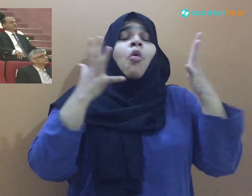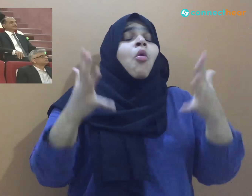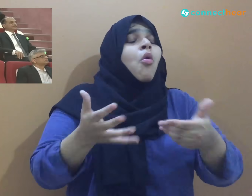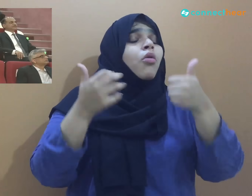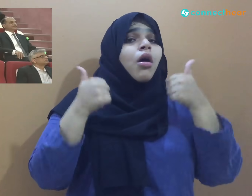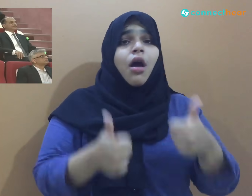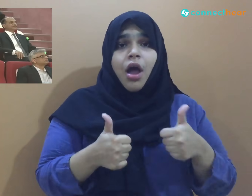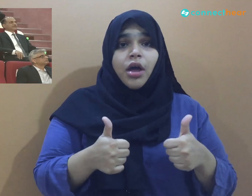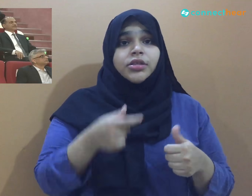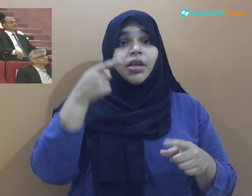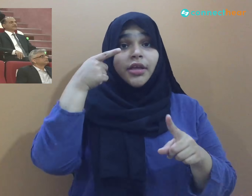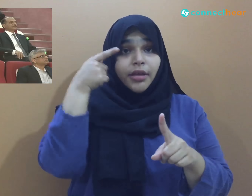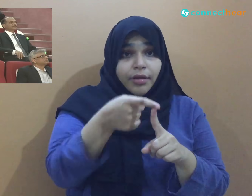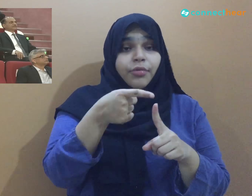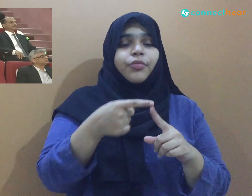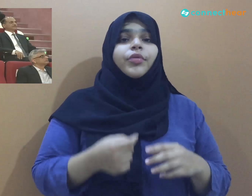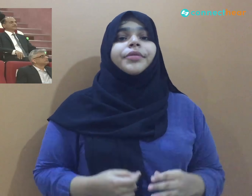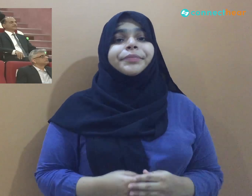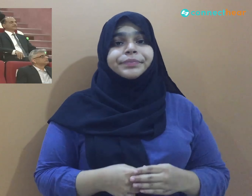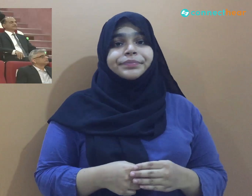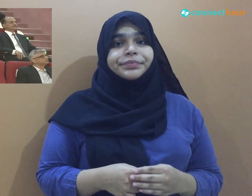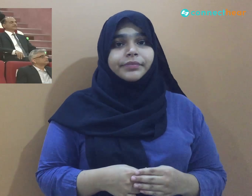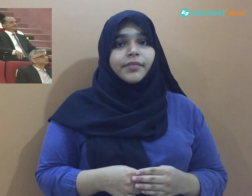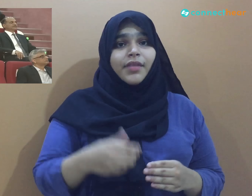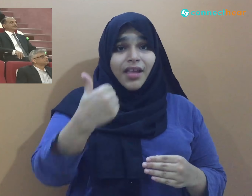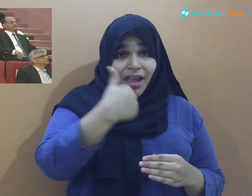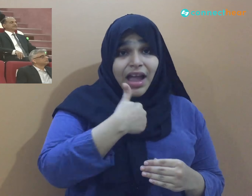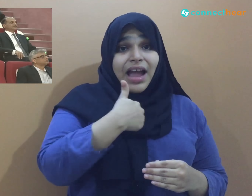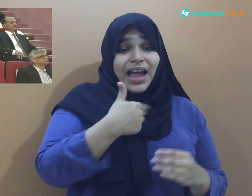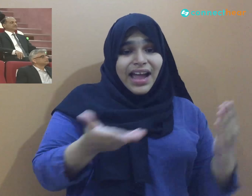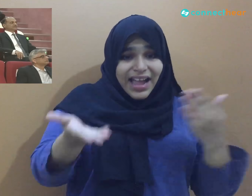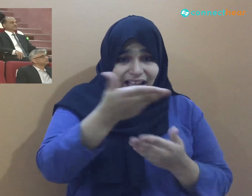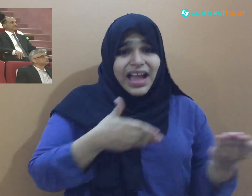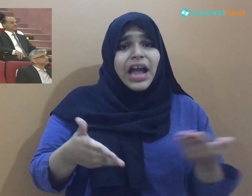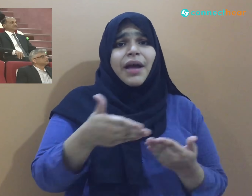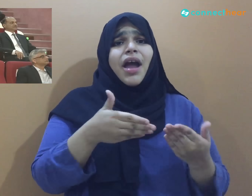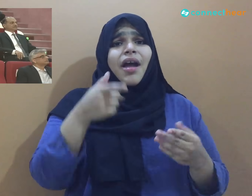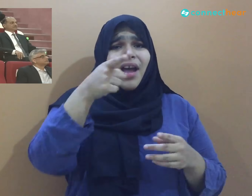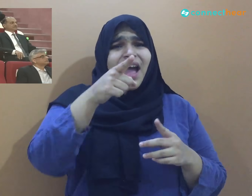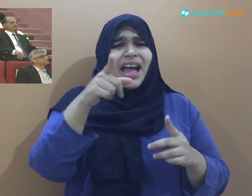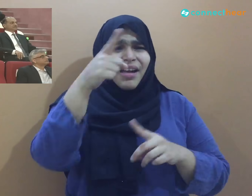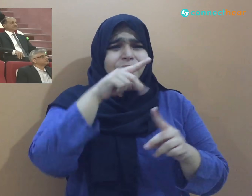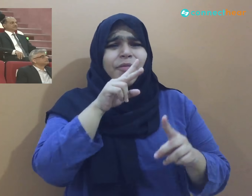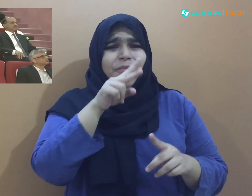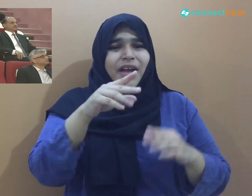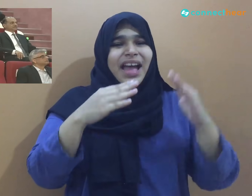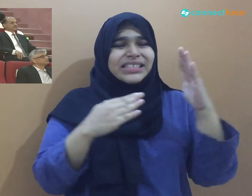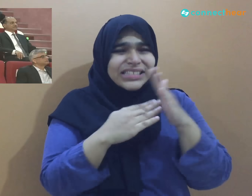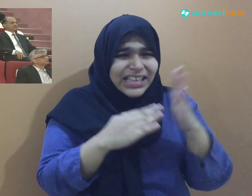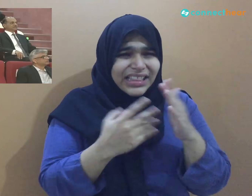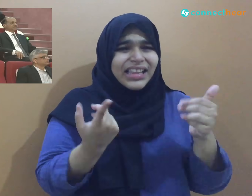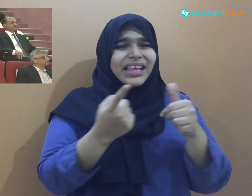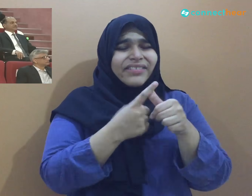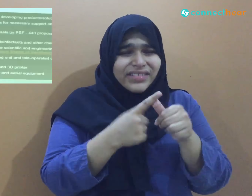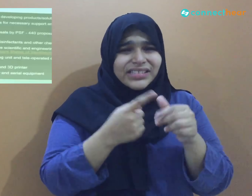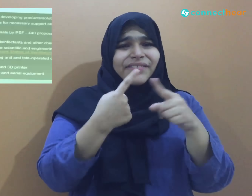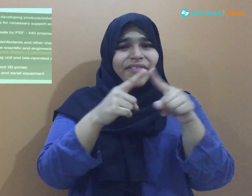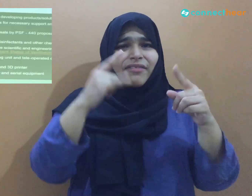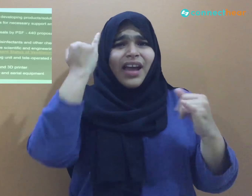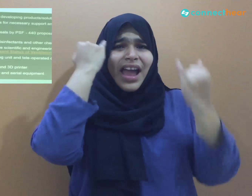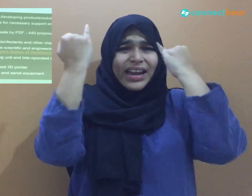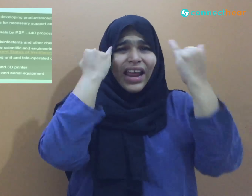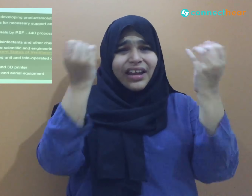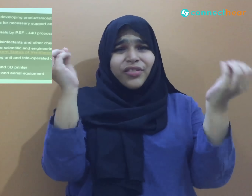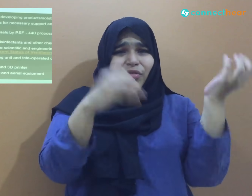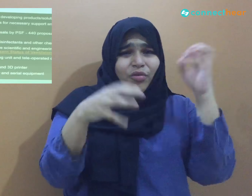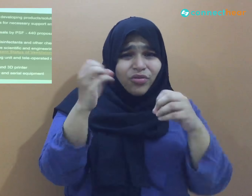نے. انہوں نے سر ہم نے بہت سارے لوگ سر آپ کو منسٹرز کو ہمیں بھیج رہے تھے اپنے آئیڈیاز